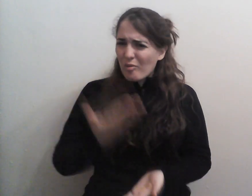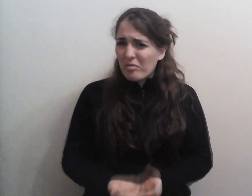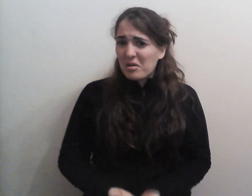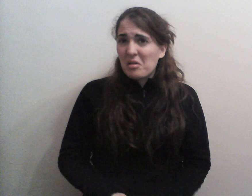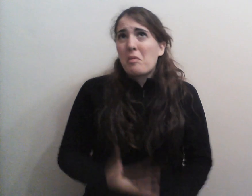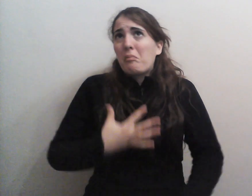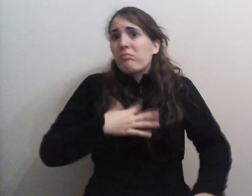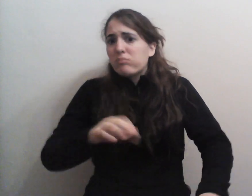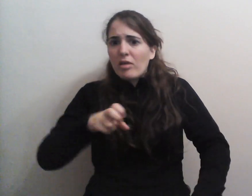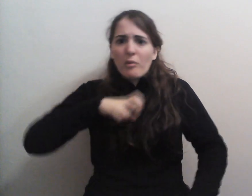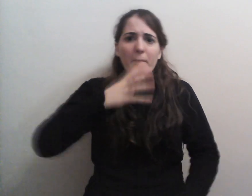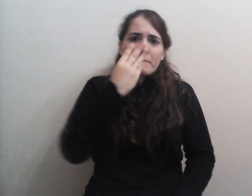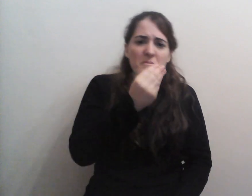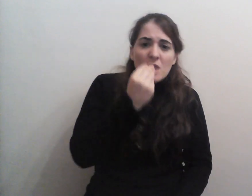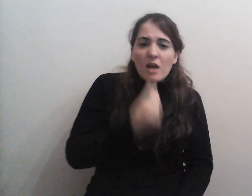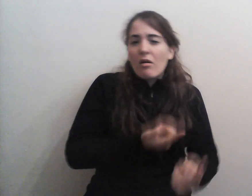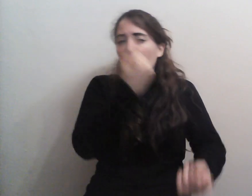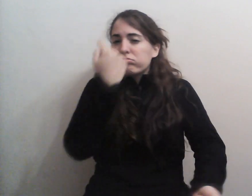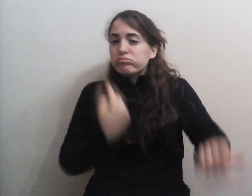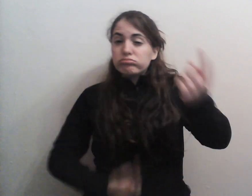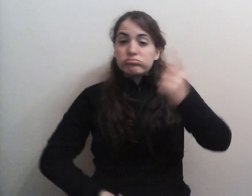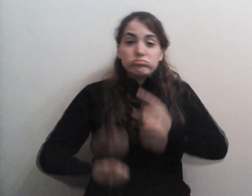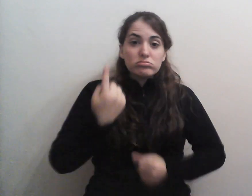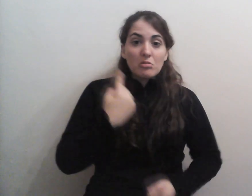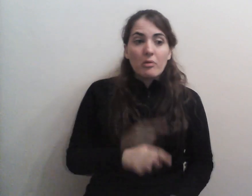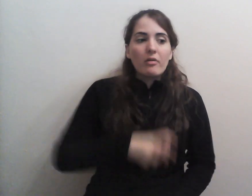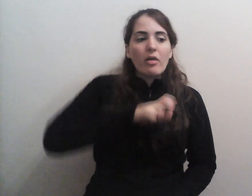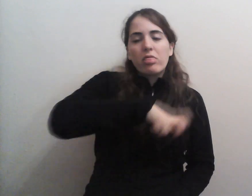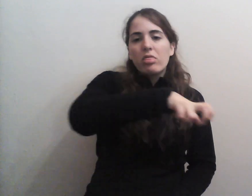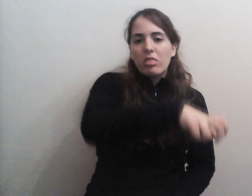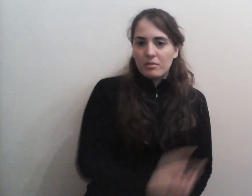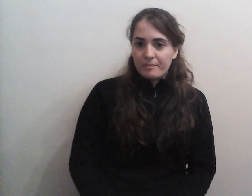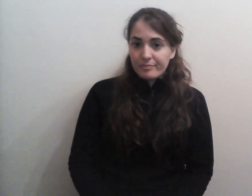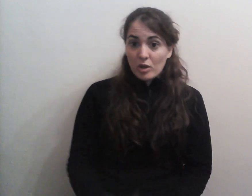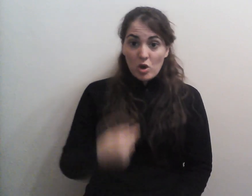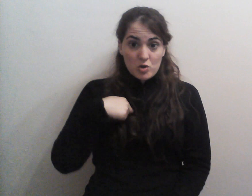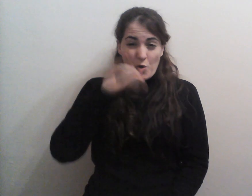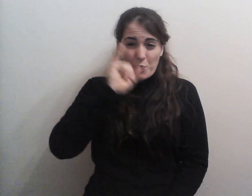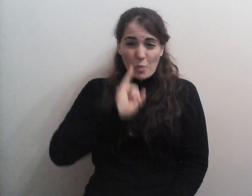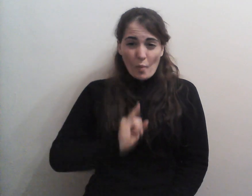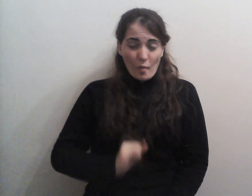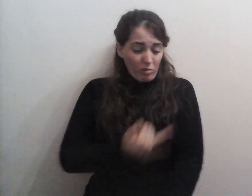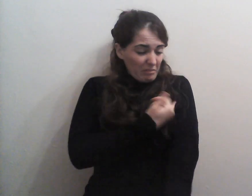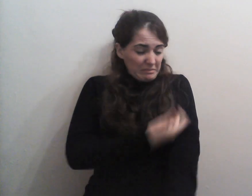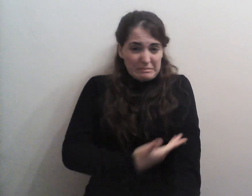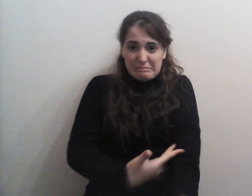esto, no sucede nada. Ahora bien, como veis que yo soy canijo, pelirrojo, no soy muy fuerte, no tengo los músculos